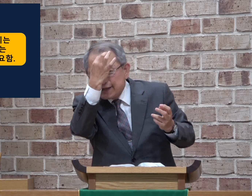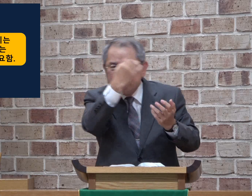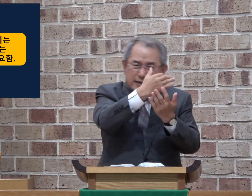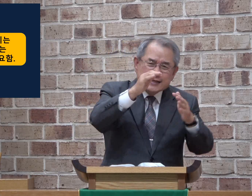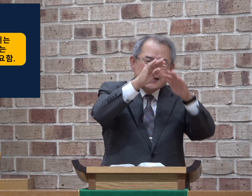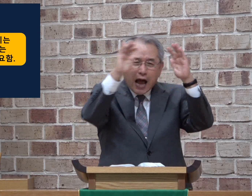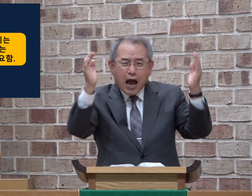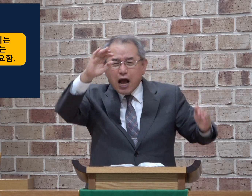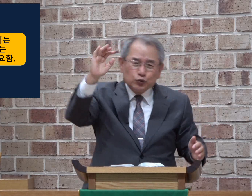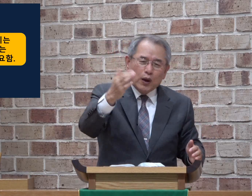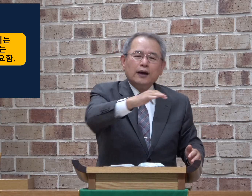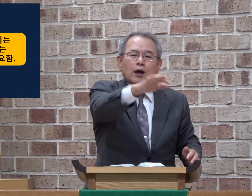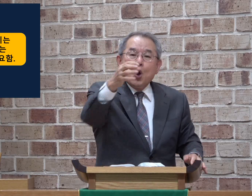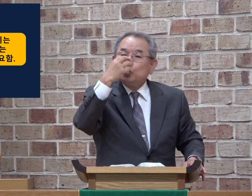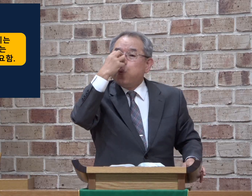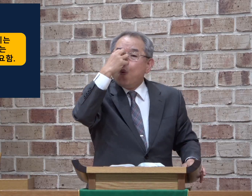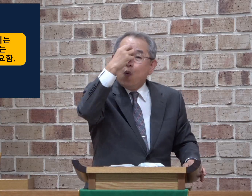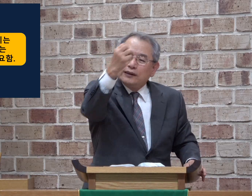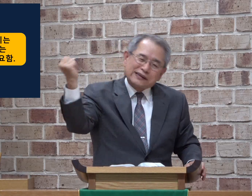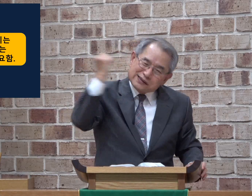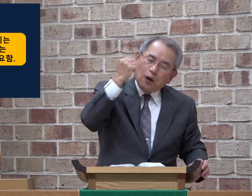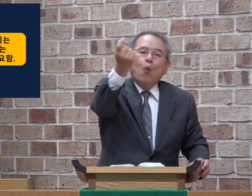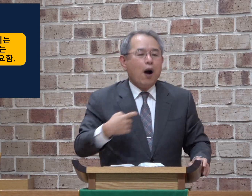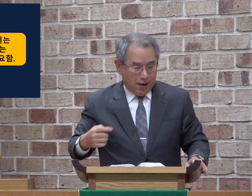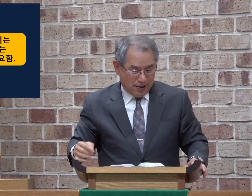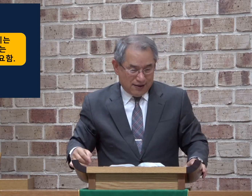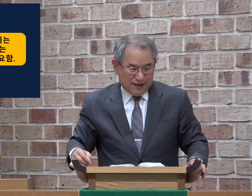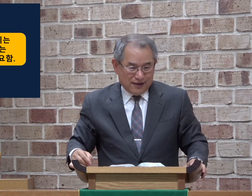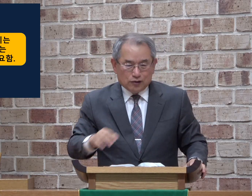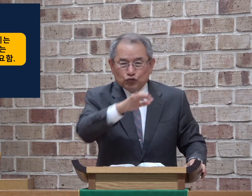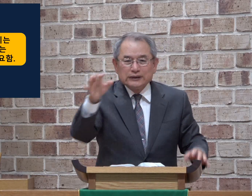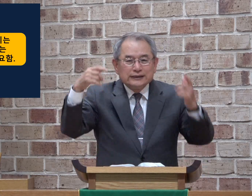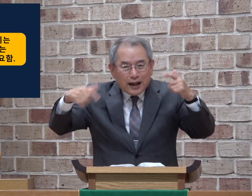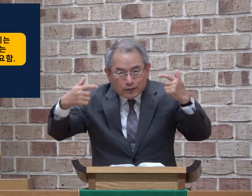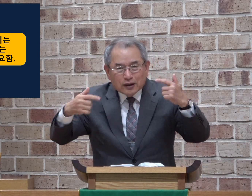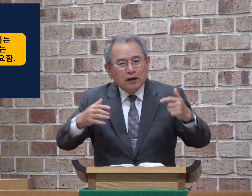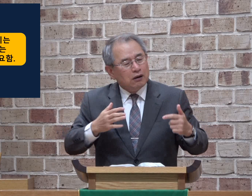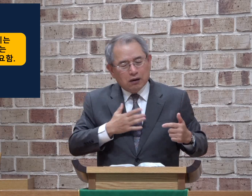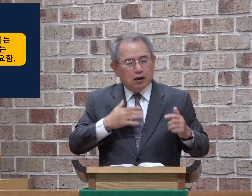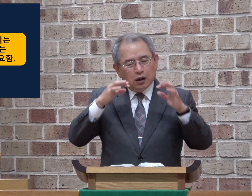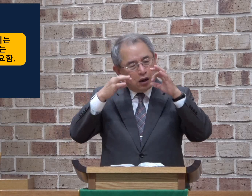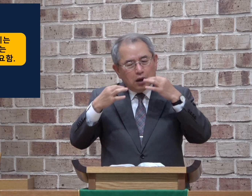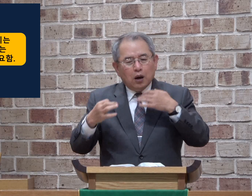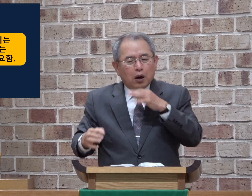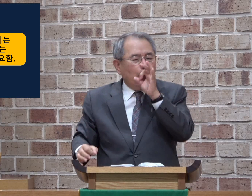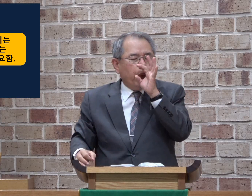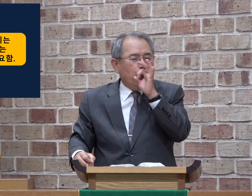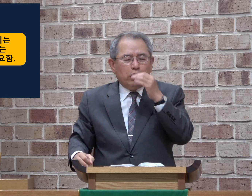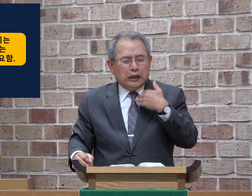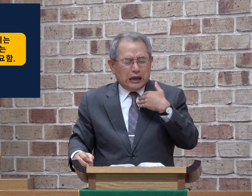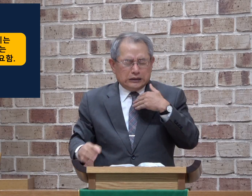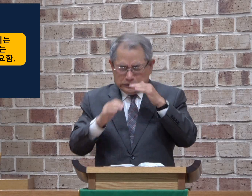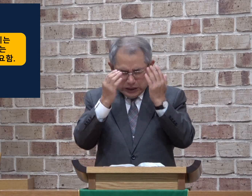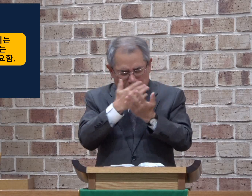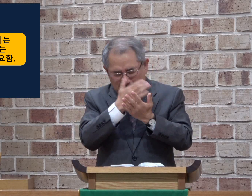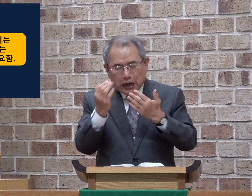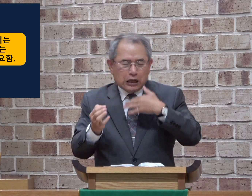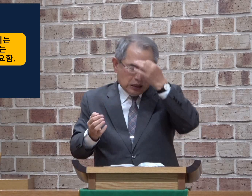나는 내 힘과 내 능력과 내 모든 것을 할 수 있다가 아니라, 주님, 나는